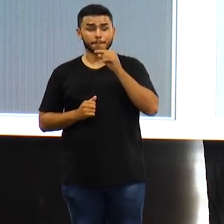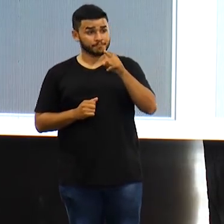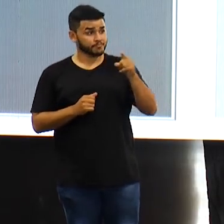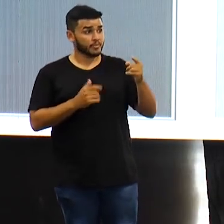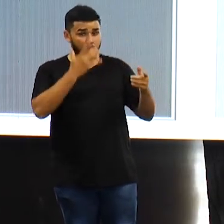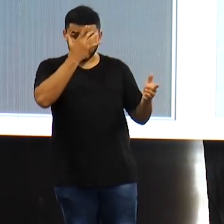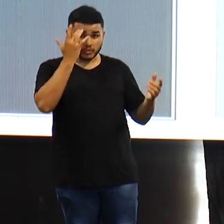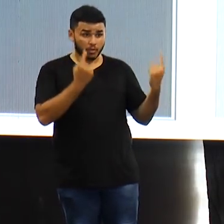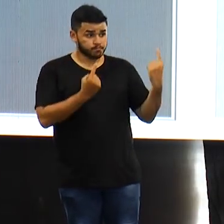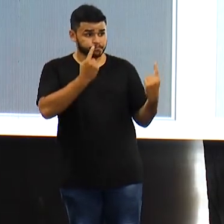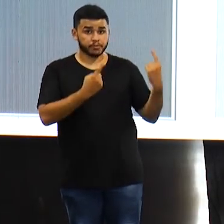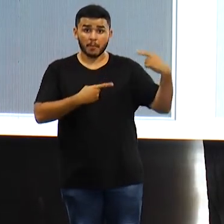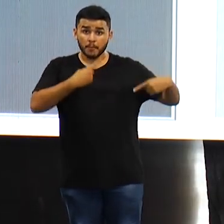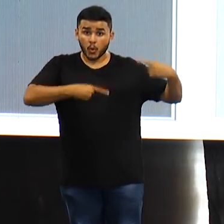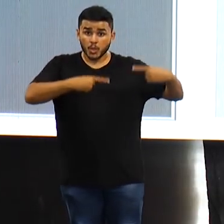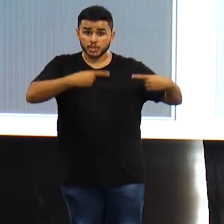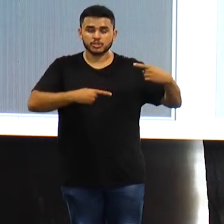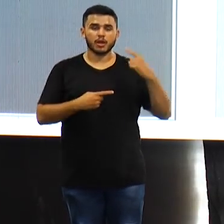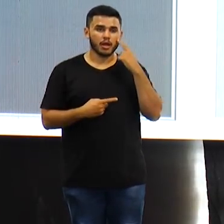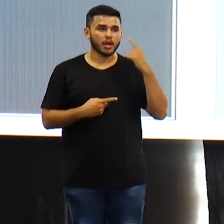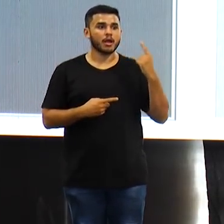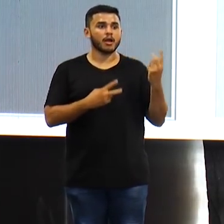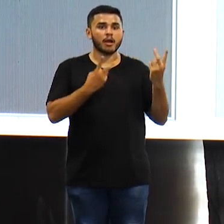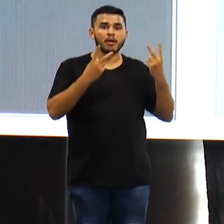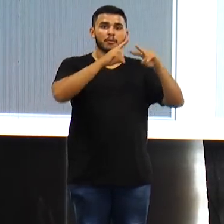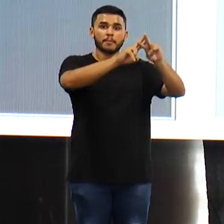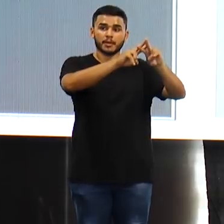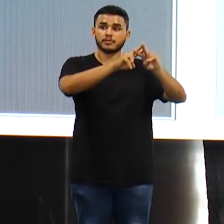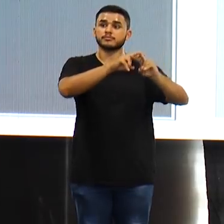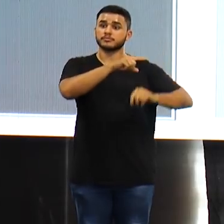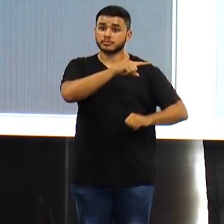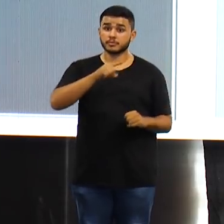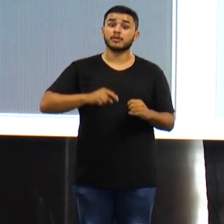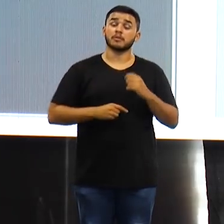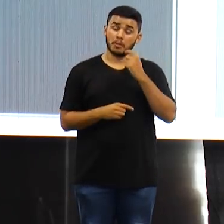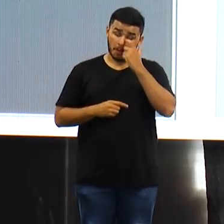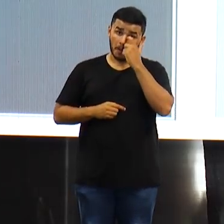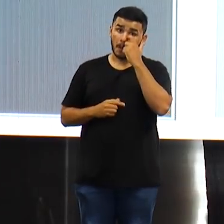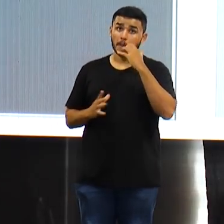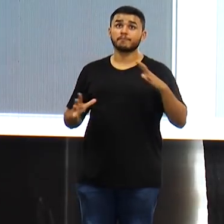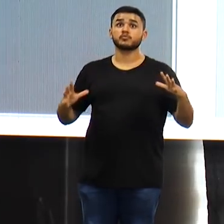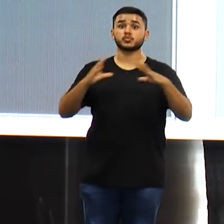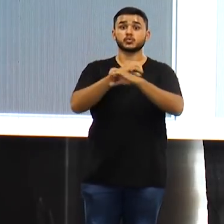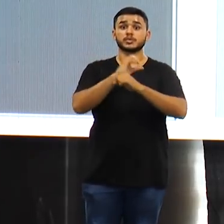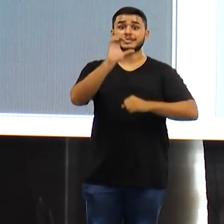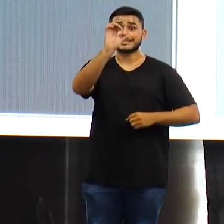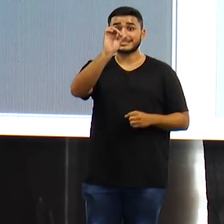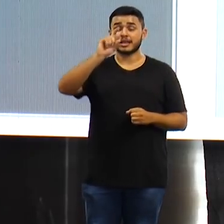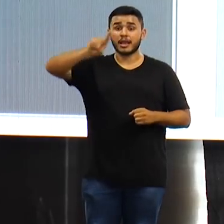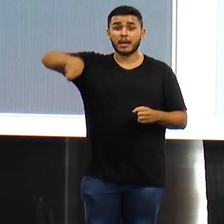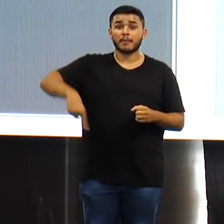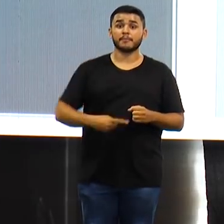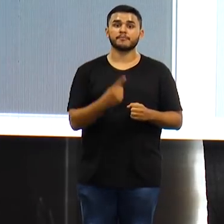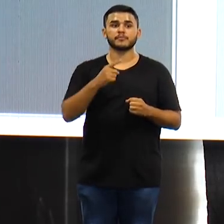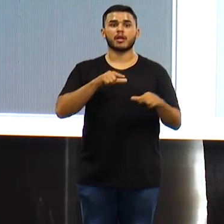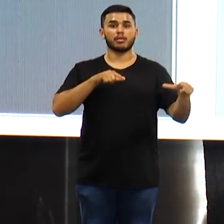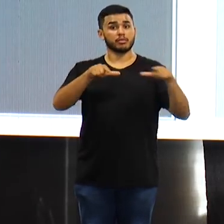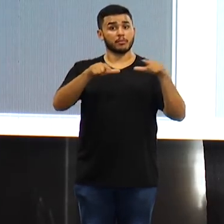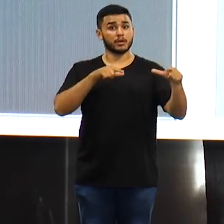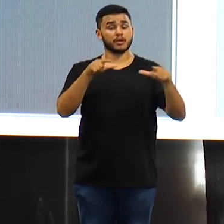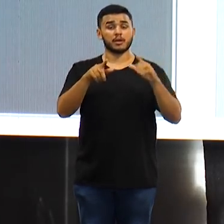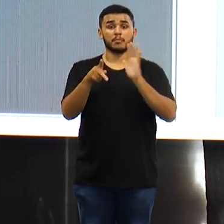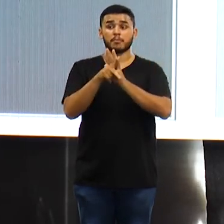políticos, Stalin terá servos para o Estado. Gente, serão 6 milhões de pessoas que trabalharão para o Estado